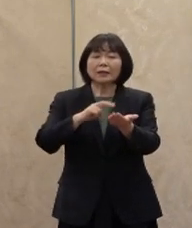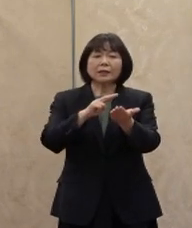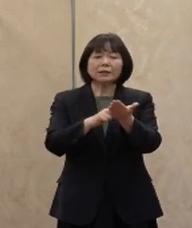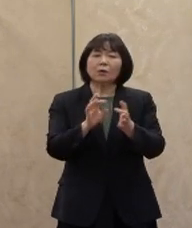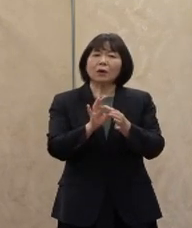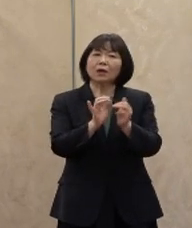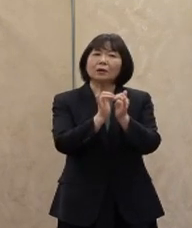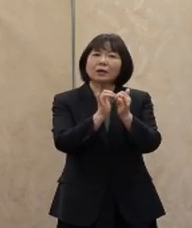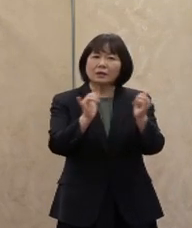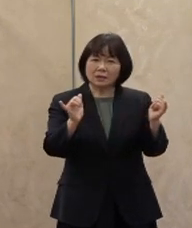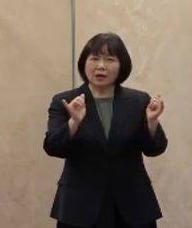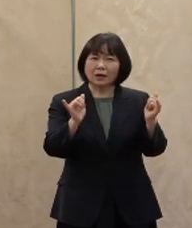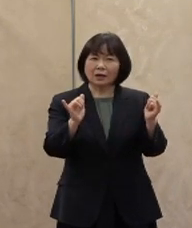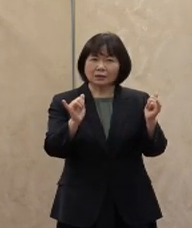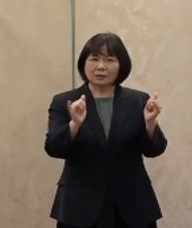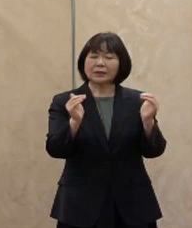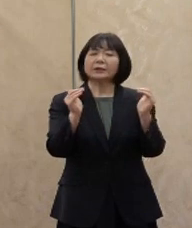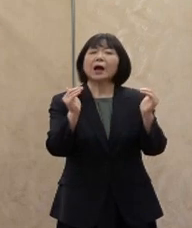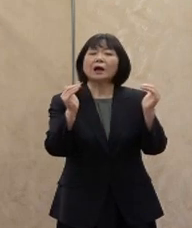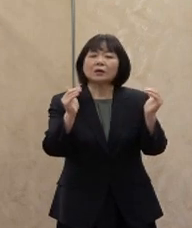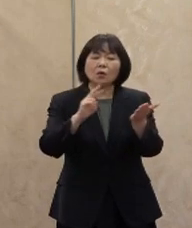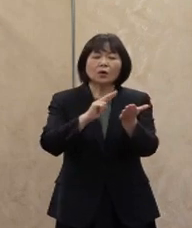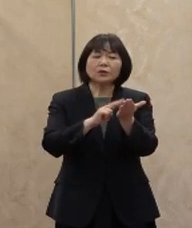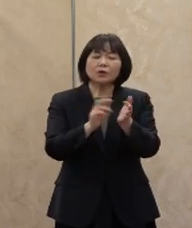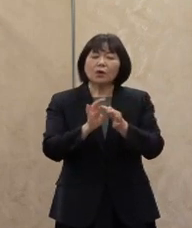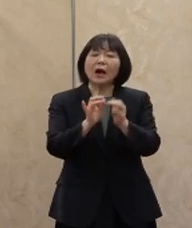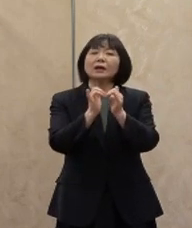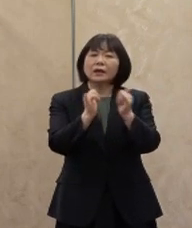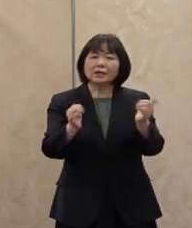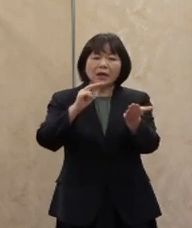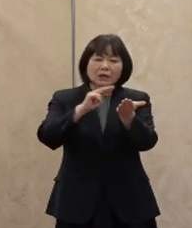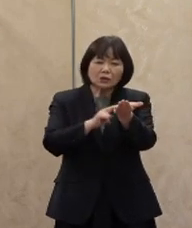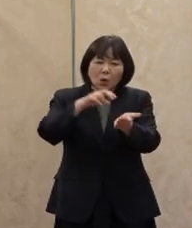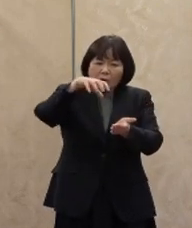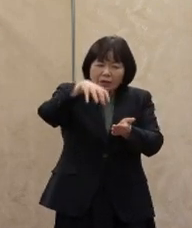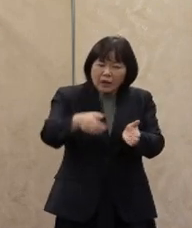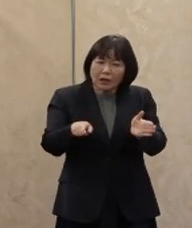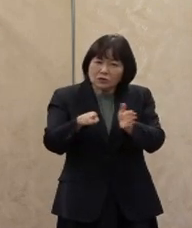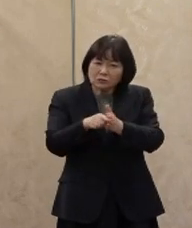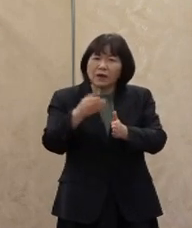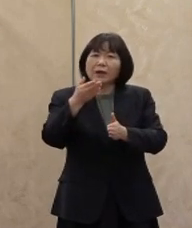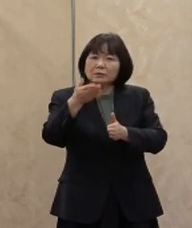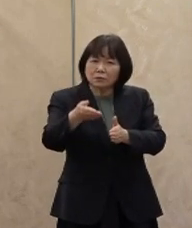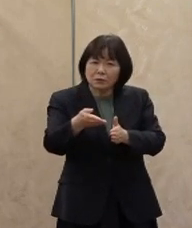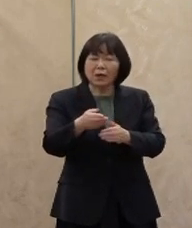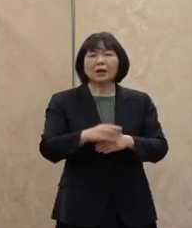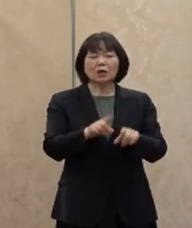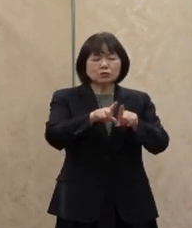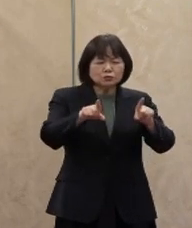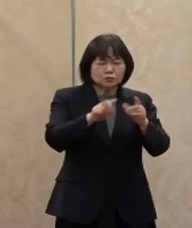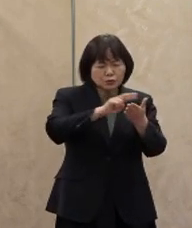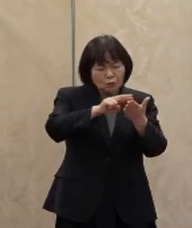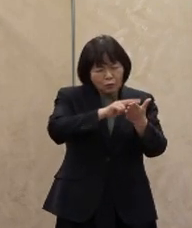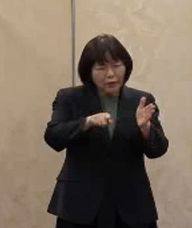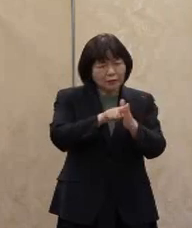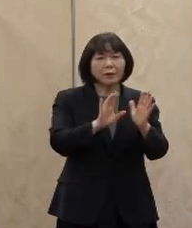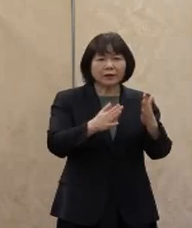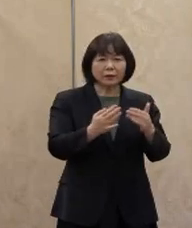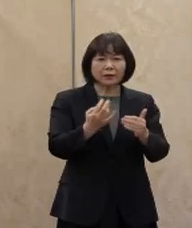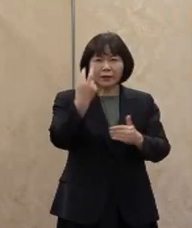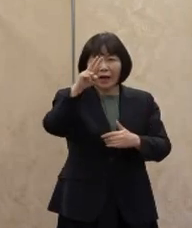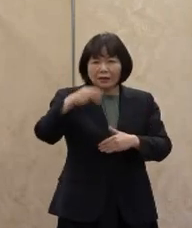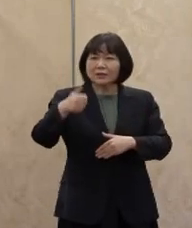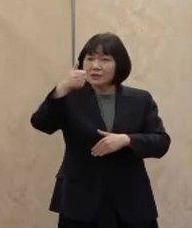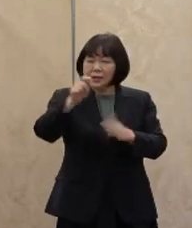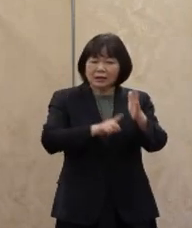関係者、改革医療関係者というのは医療機関が含まれるんだろうか、普通に読めば含まれないんだろうけれども、そこにいわゆる管理者とか代表